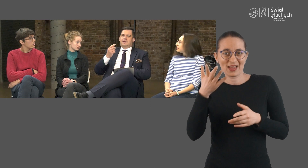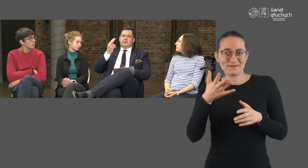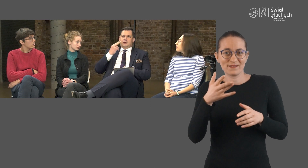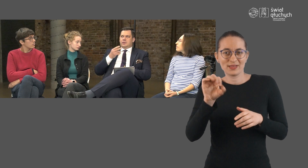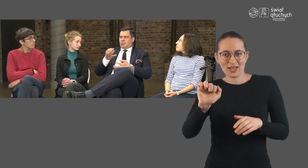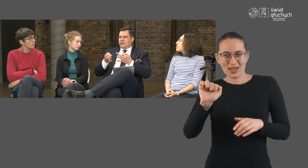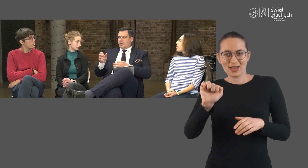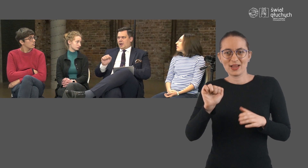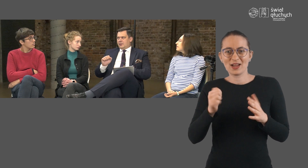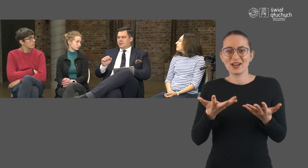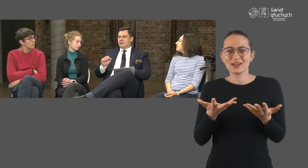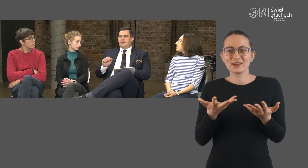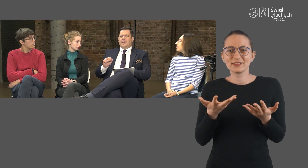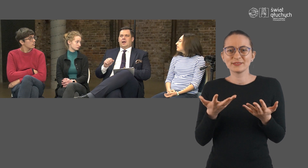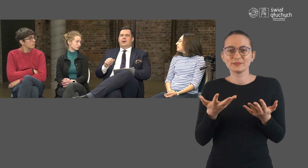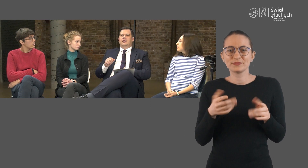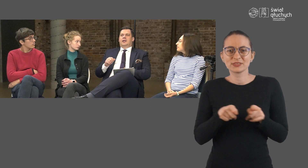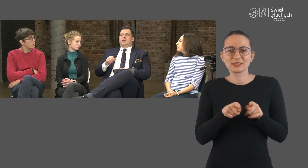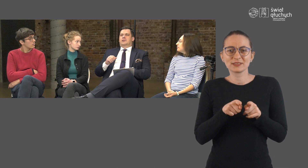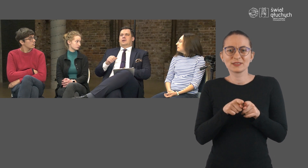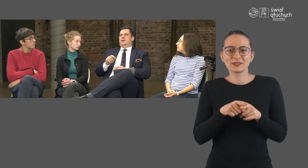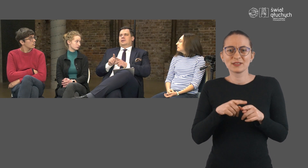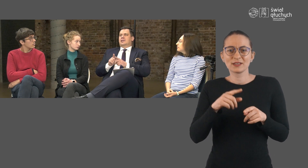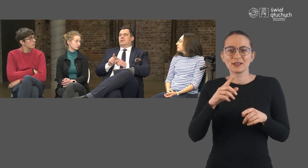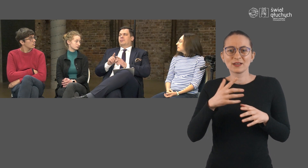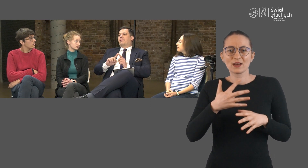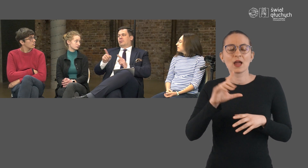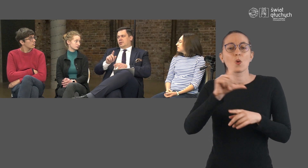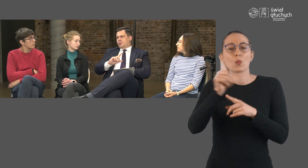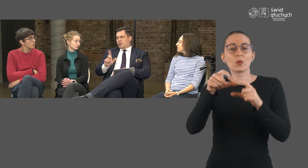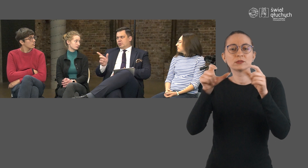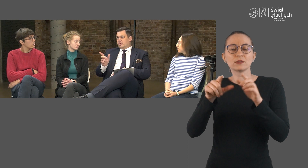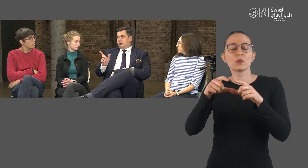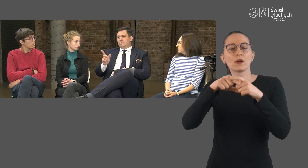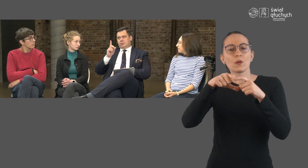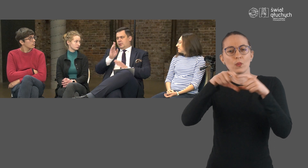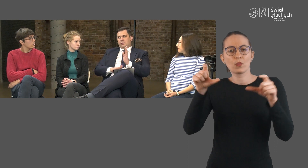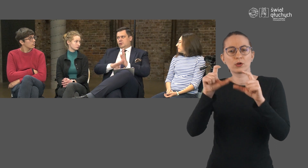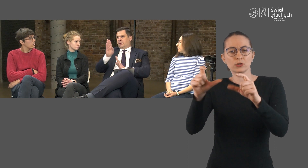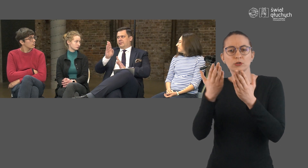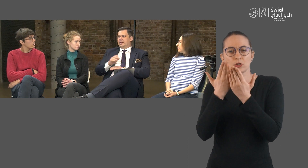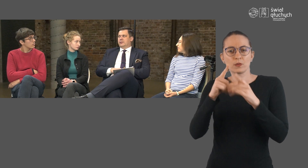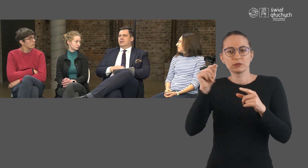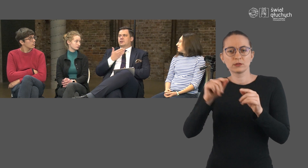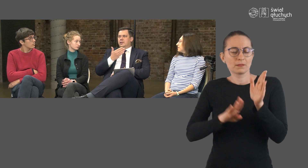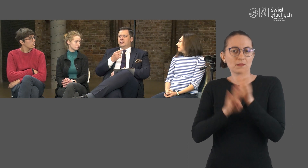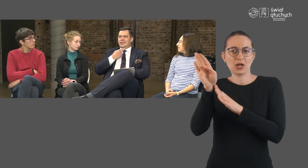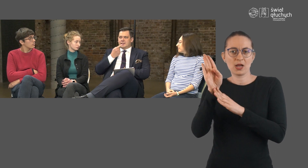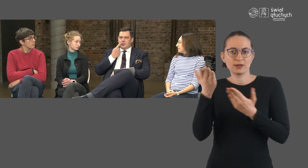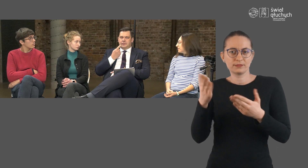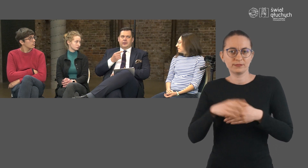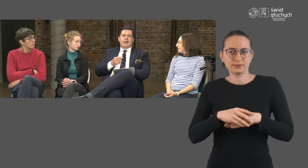jak niesłyszalnie opowiadała Aga, że tak samo po przejściu na łódzką miała super efekty, nie?